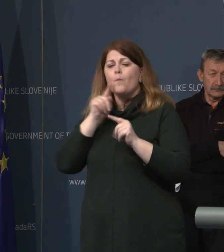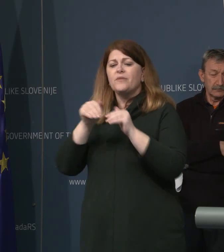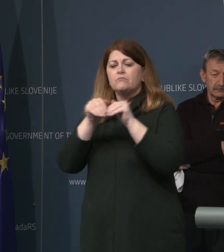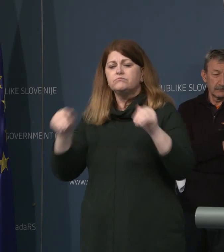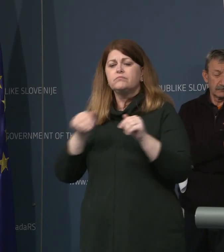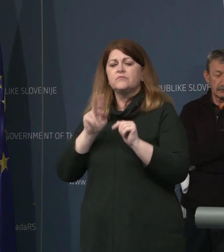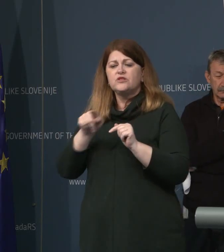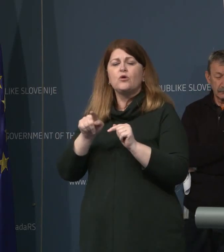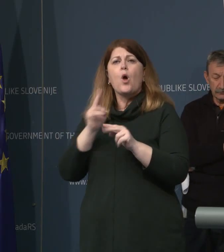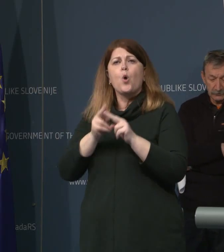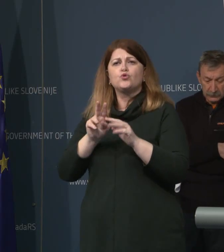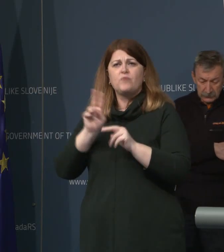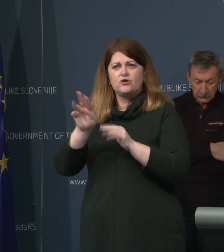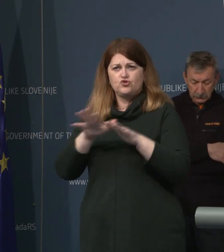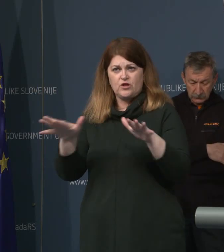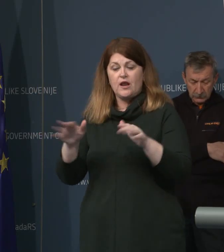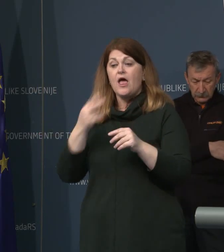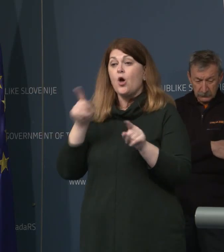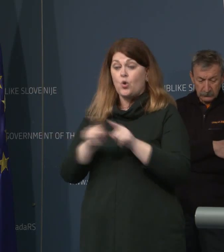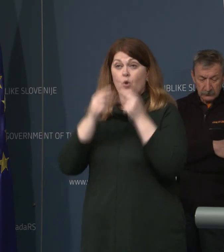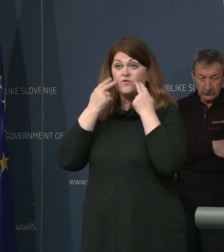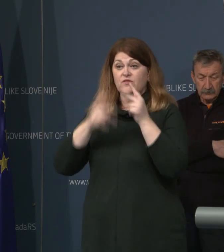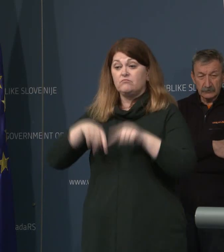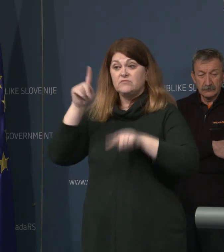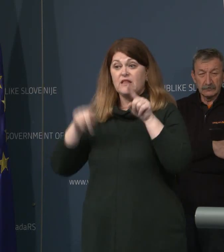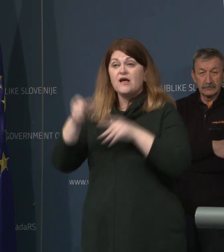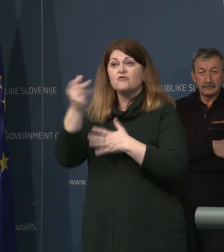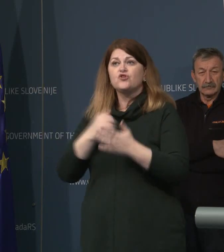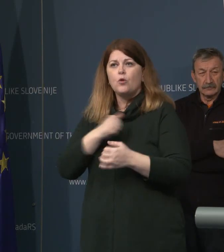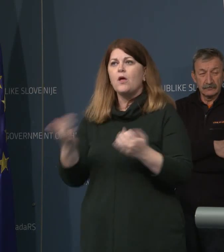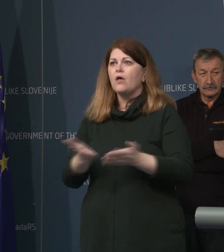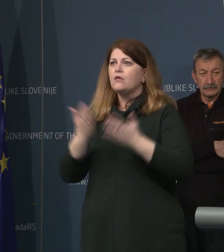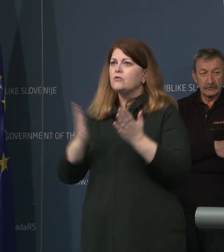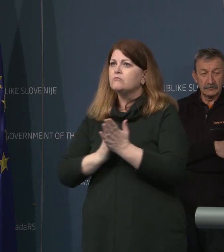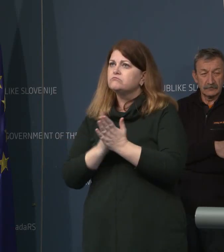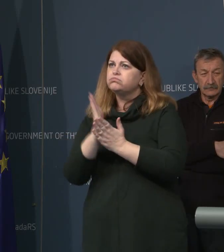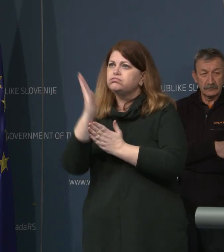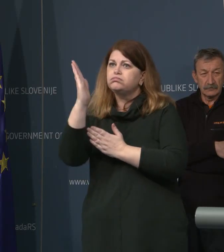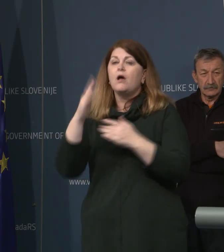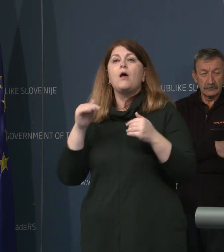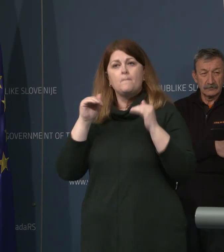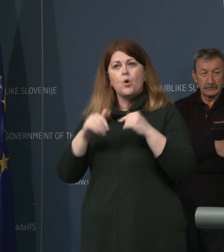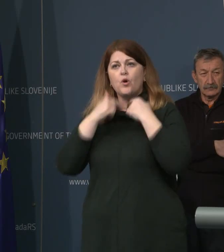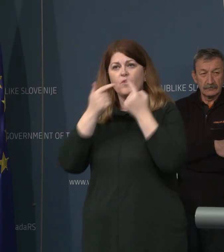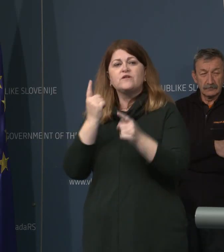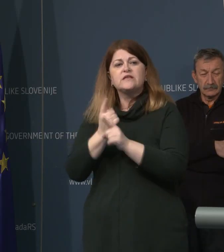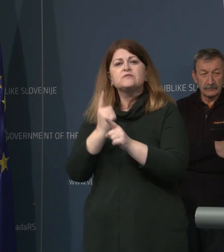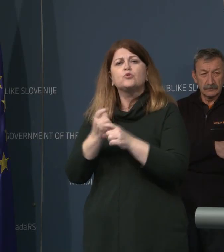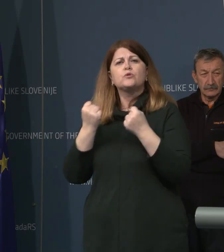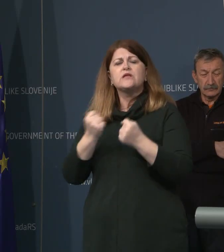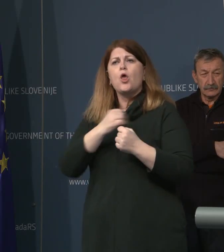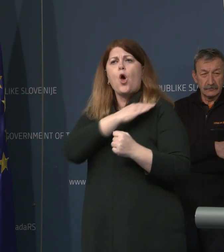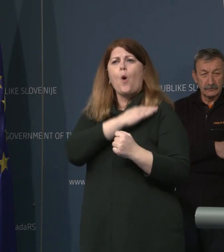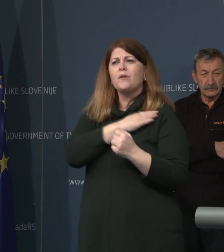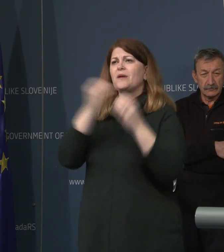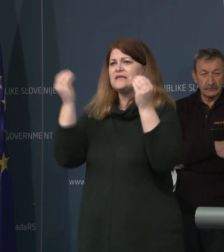okužbe. Kot vidite, dinamika števila obolelih hitro narašča, pri tem je treba povedati, da smo tudi zelo